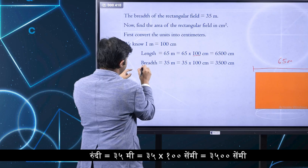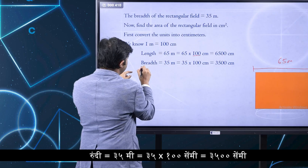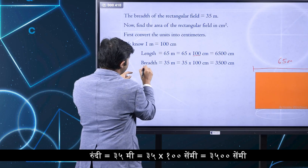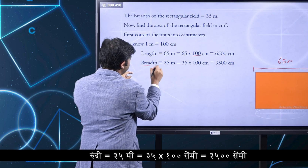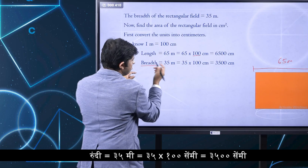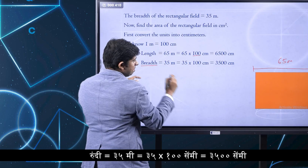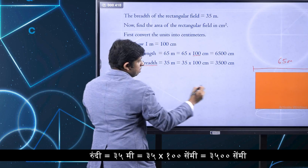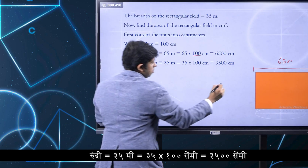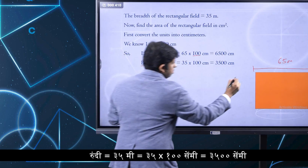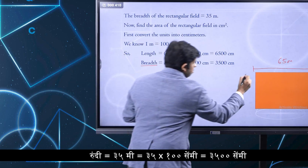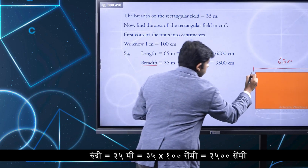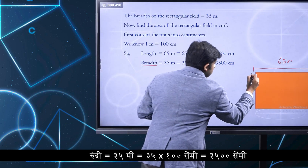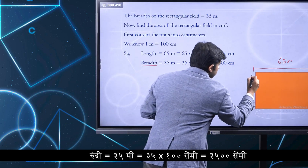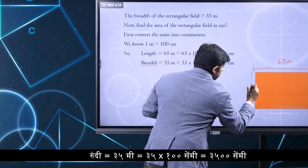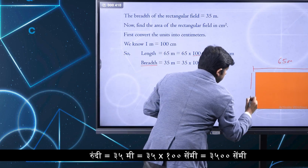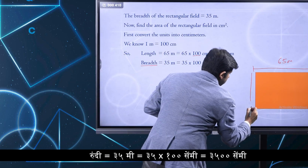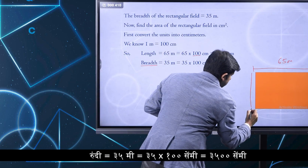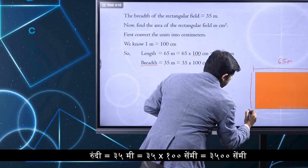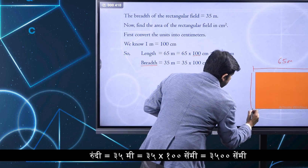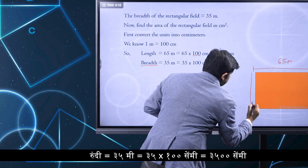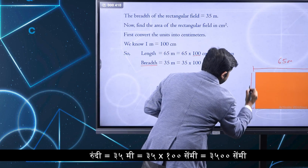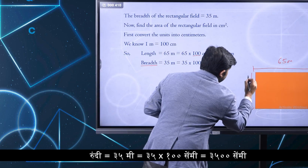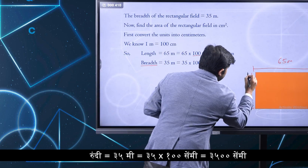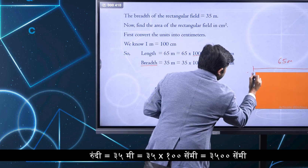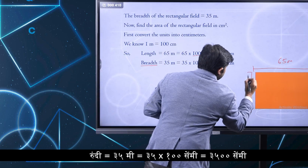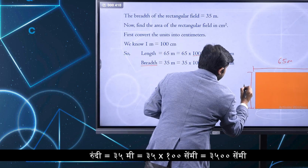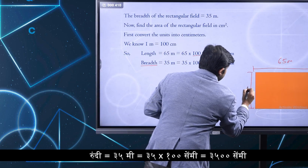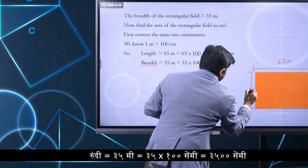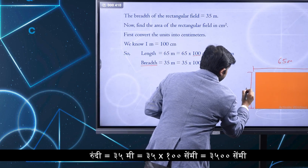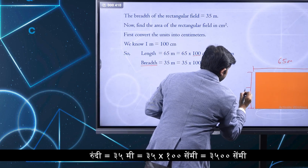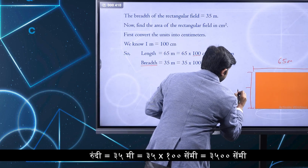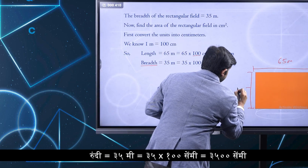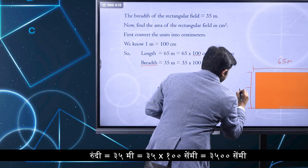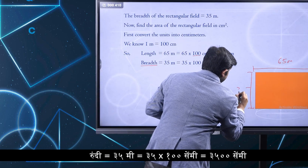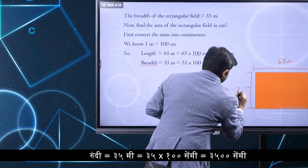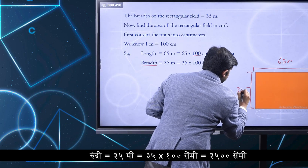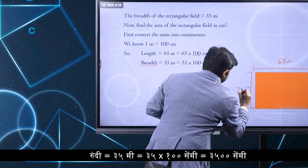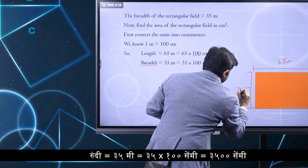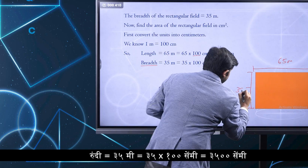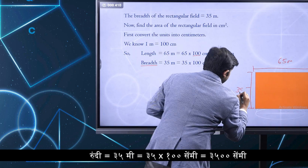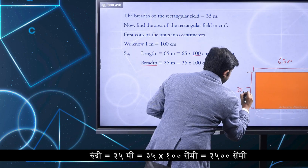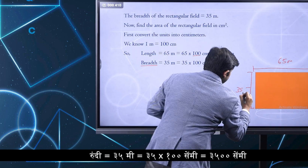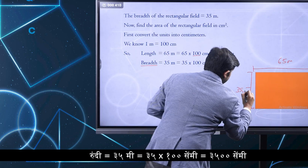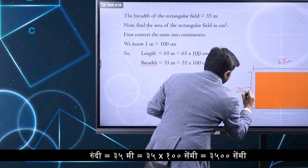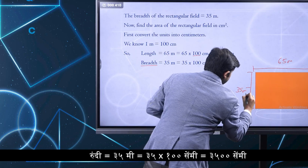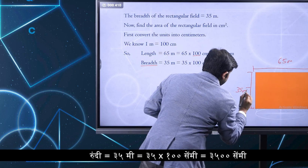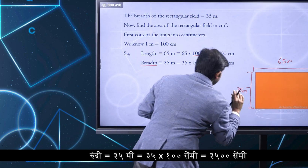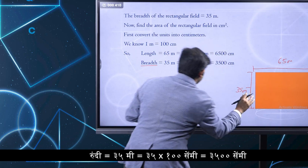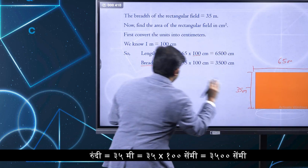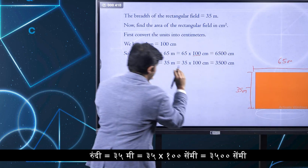रुंदी 35 मीटर इज इक्वल टू 35 इंटू 100 सेंटीमीटर इज इक्वल टू 3500